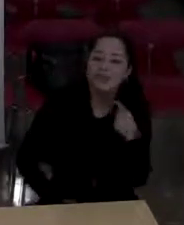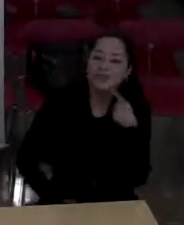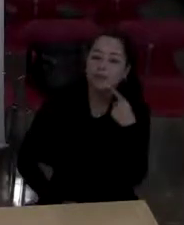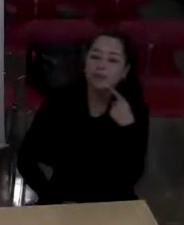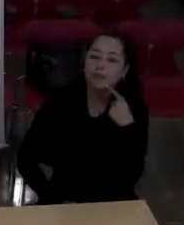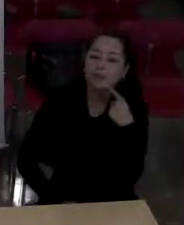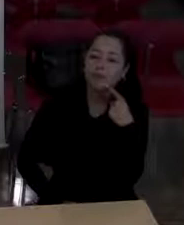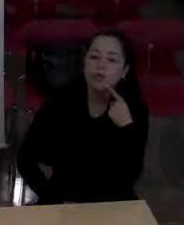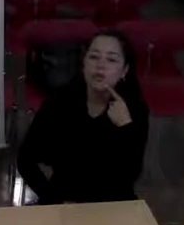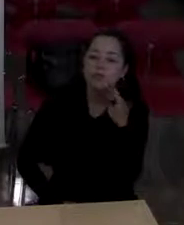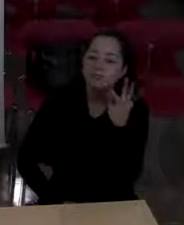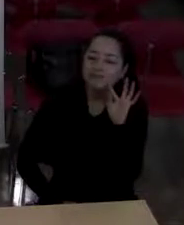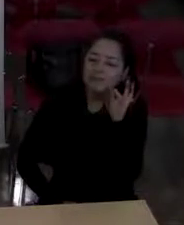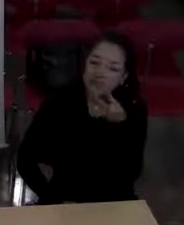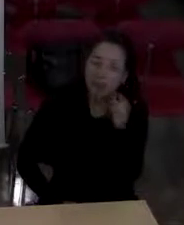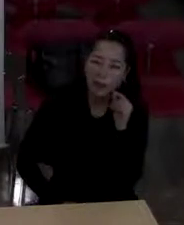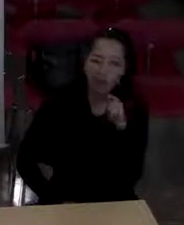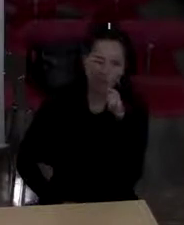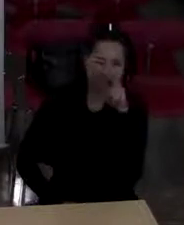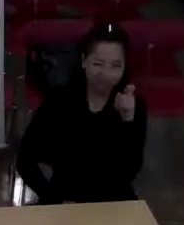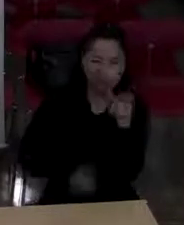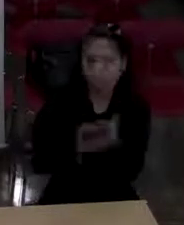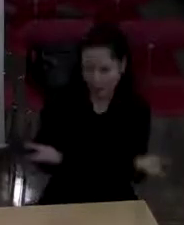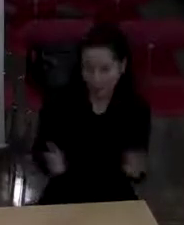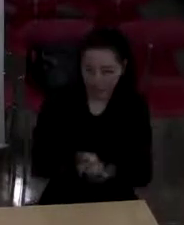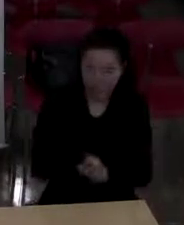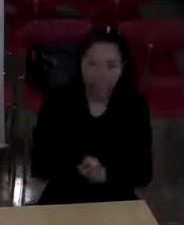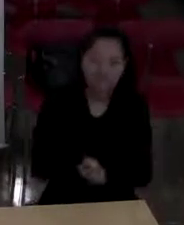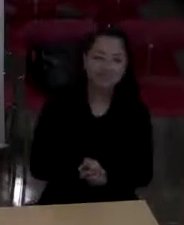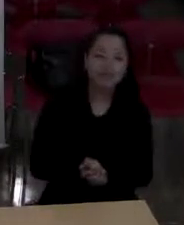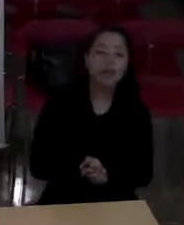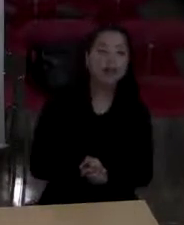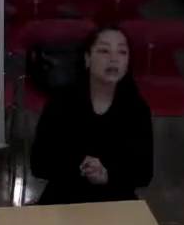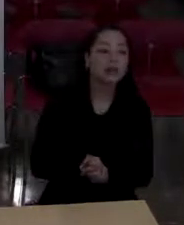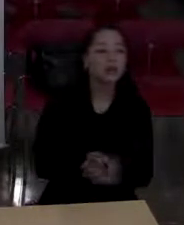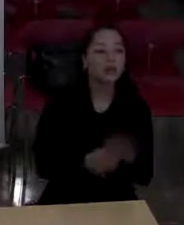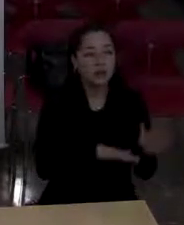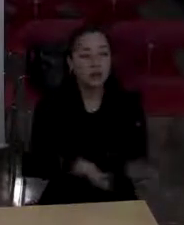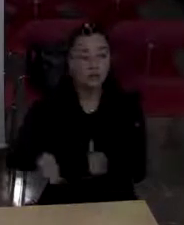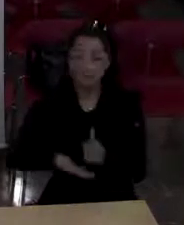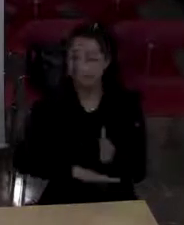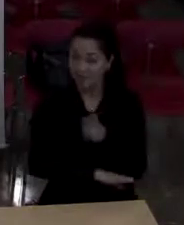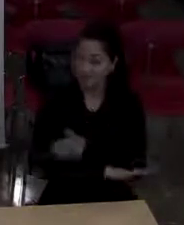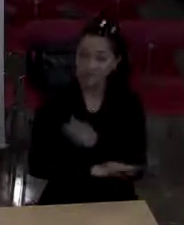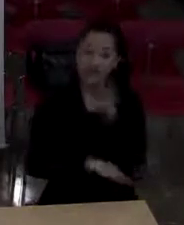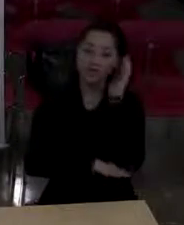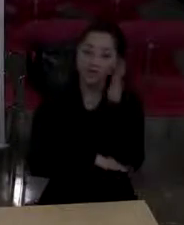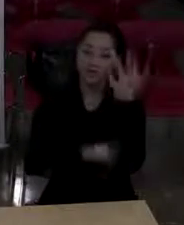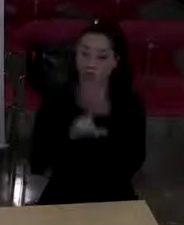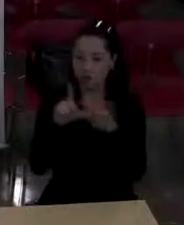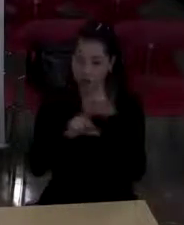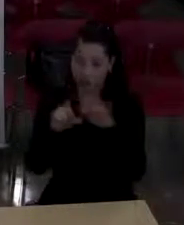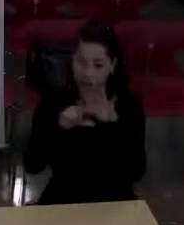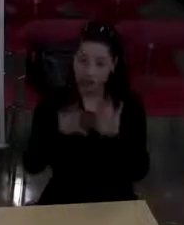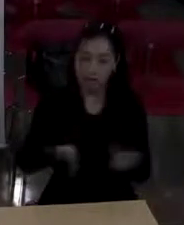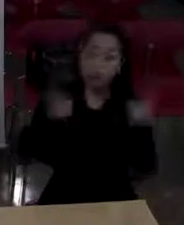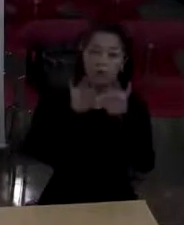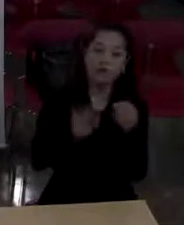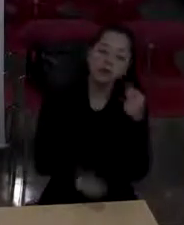Como parte de las sesiones anteriores, vimos y no podemos desconocer que para toda introducción que hagamos del